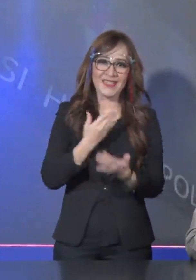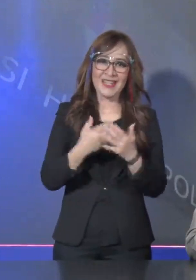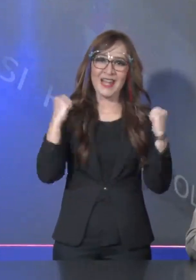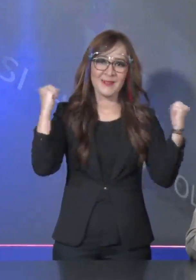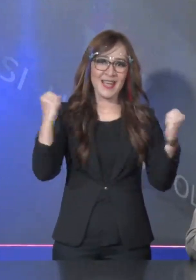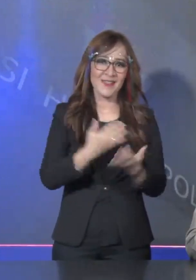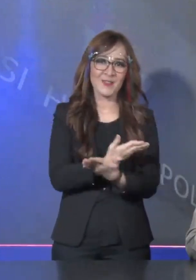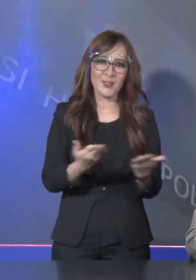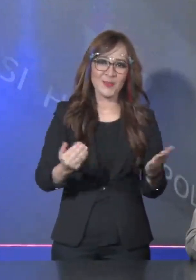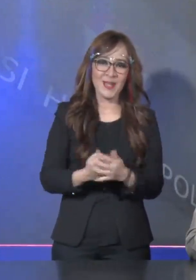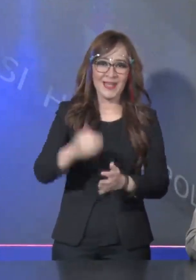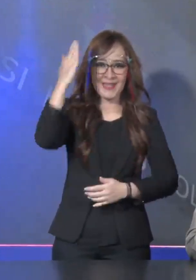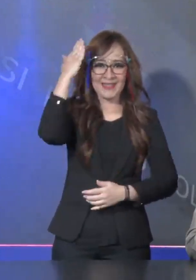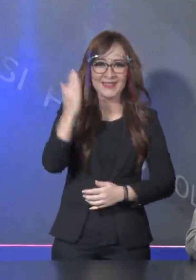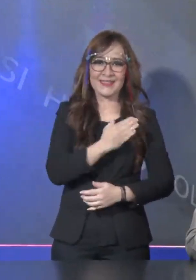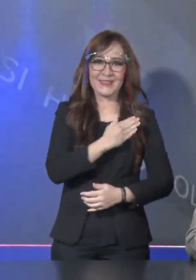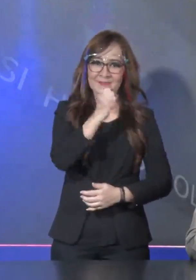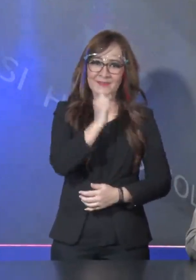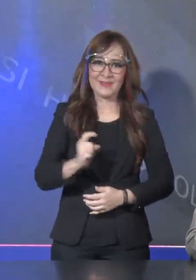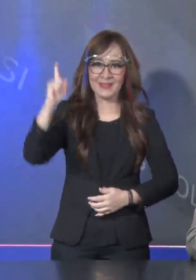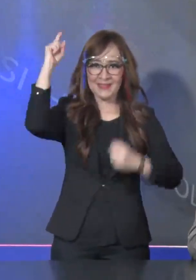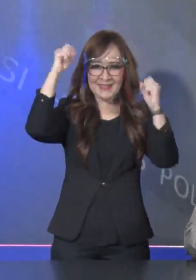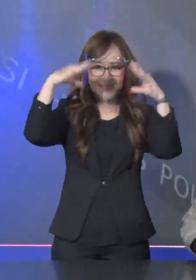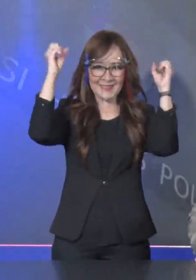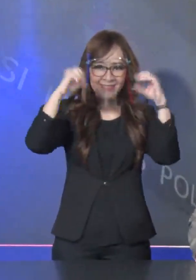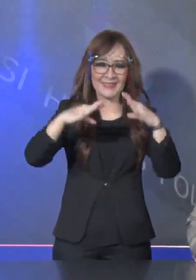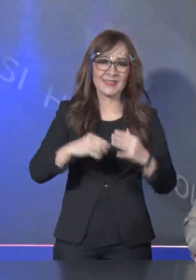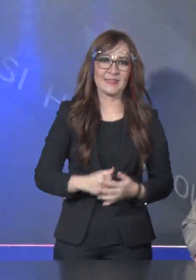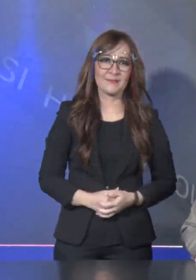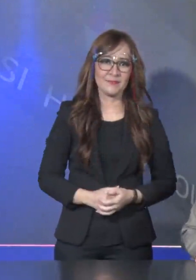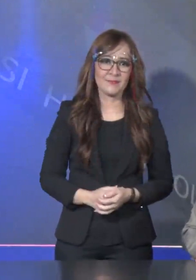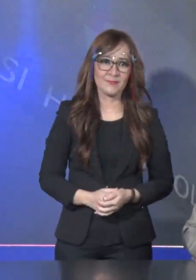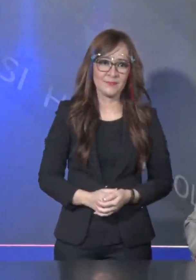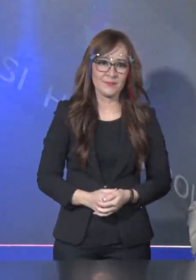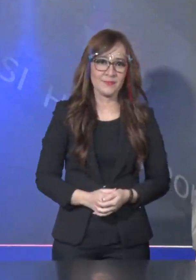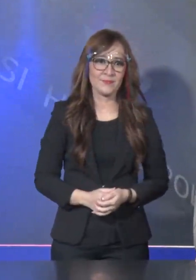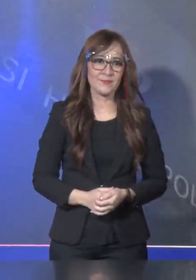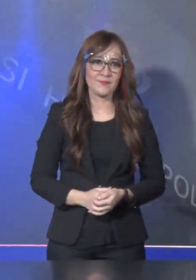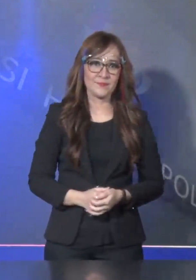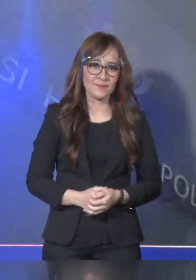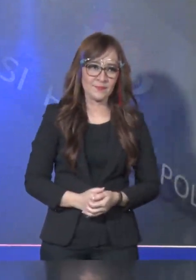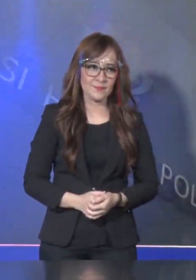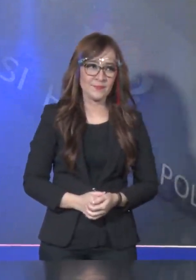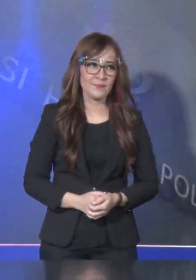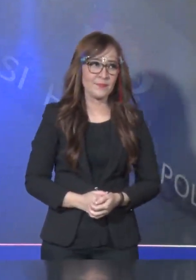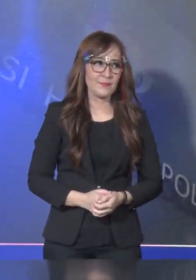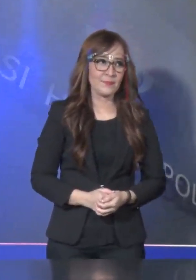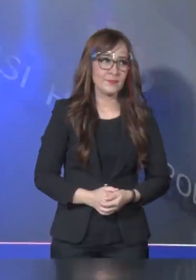semua. Wassalamualaikum warahmatullahi wabarakatuh. Terima kasih.